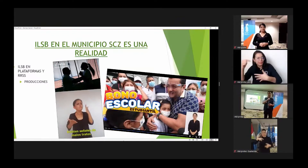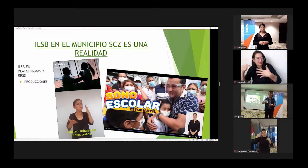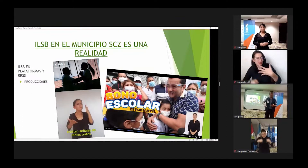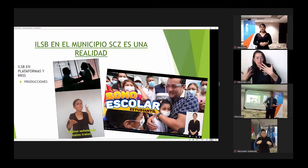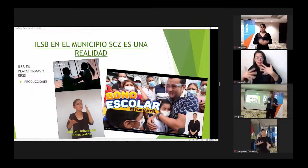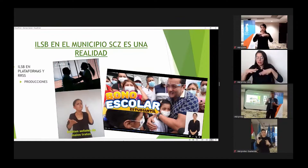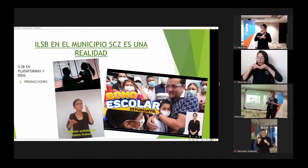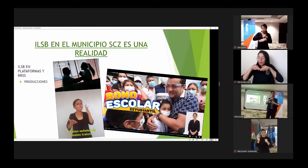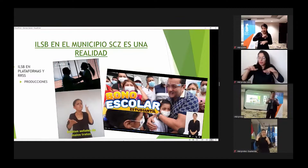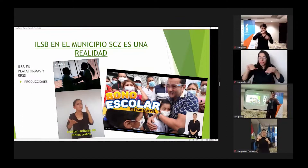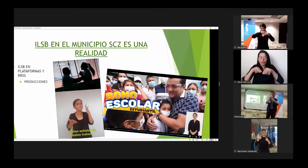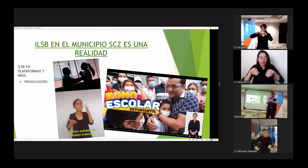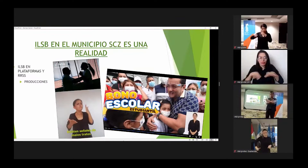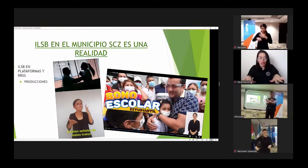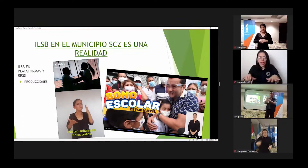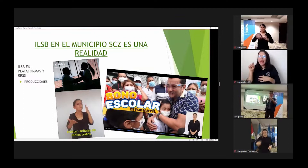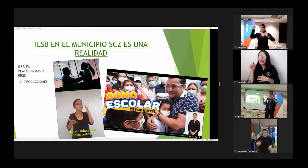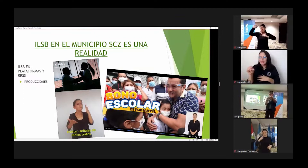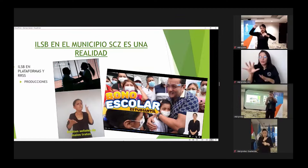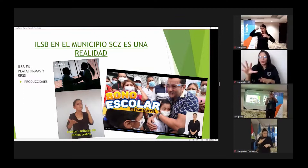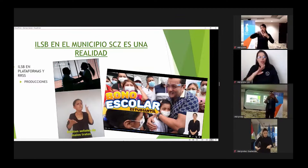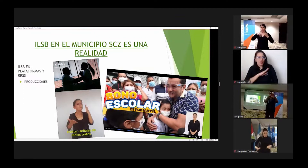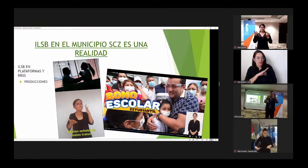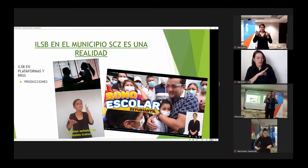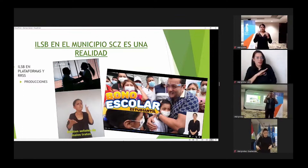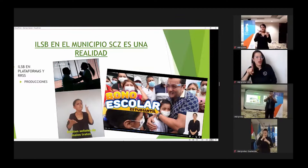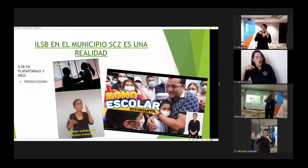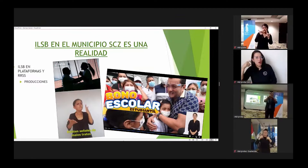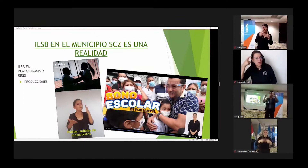realizan, la alcaldía y la gobernación, ahora y con las diferentes